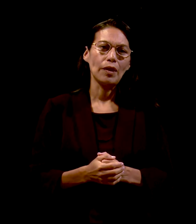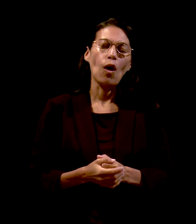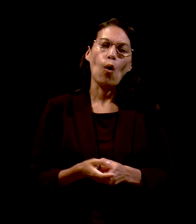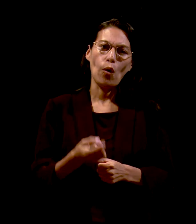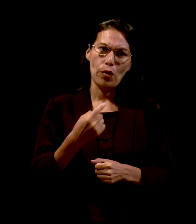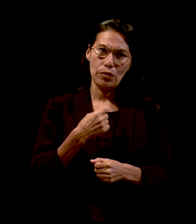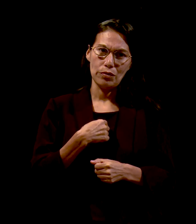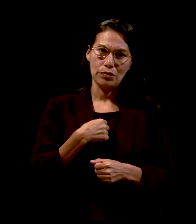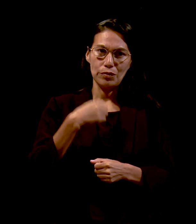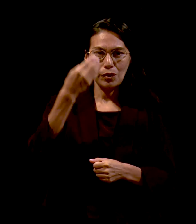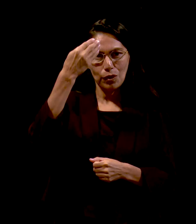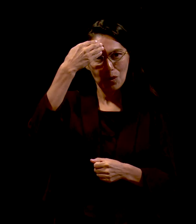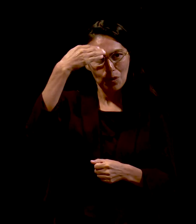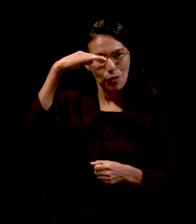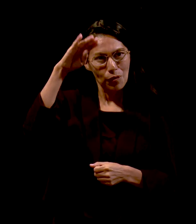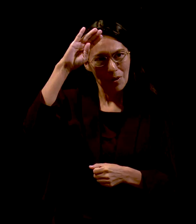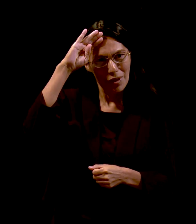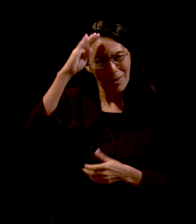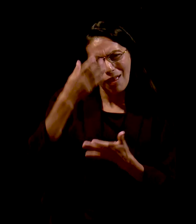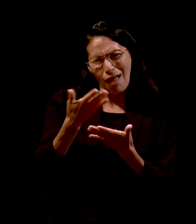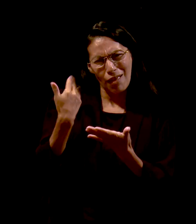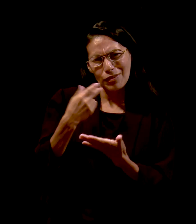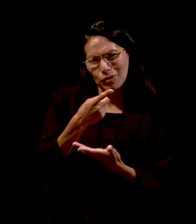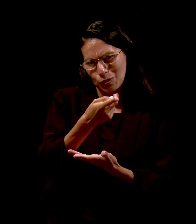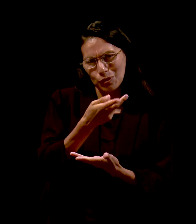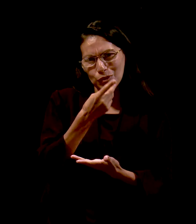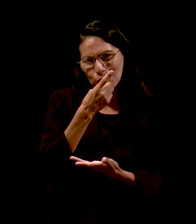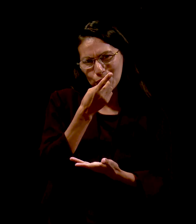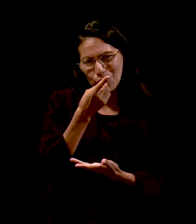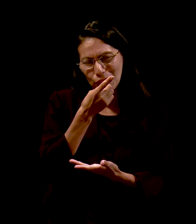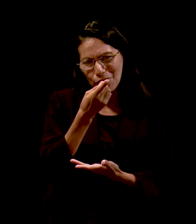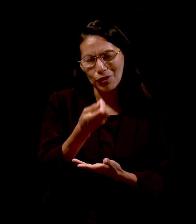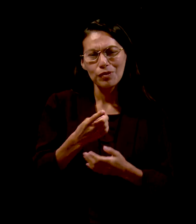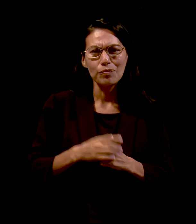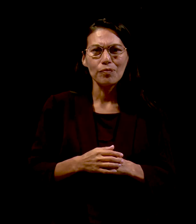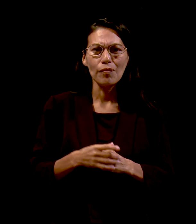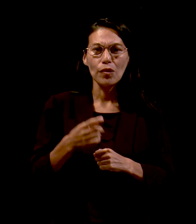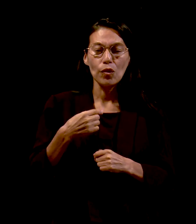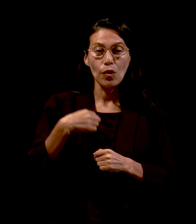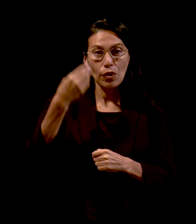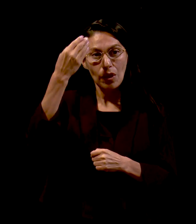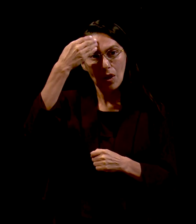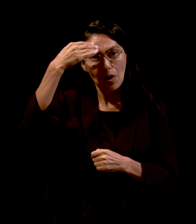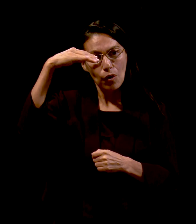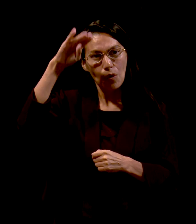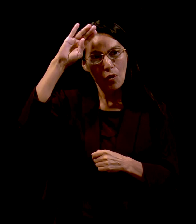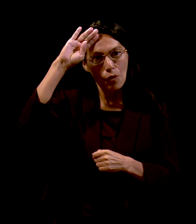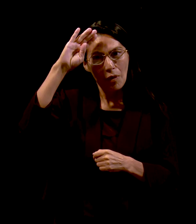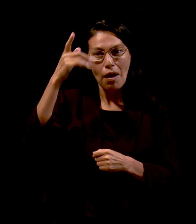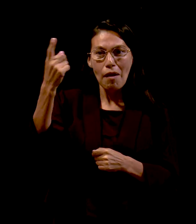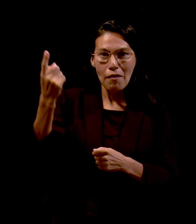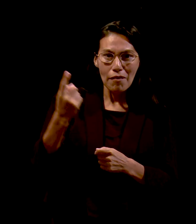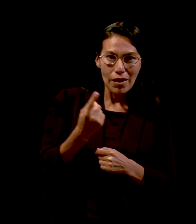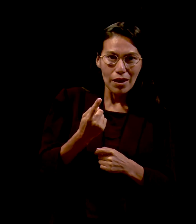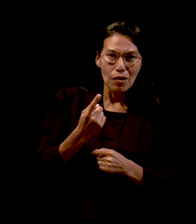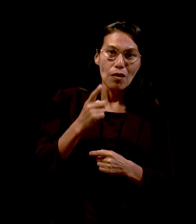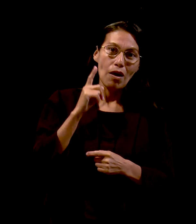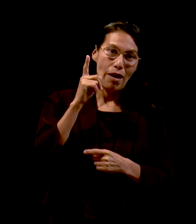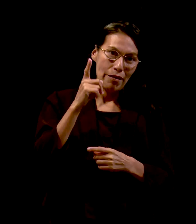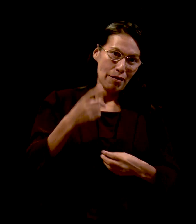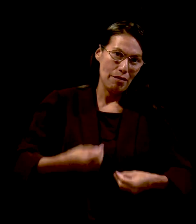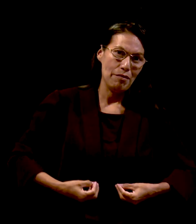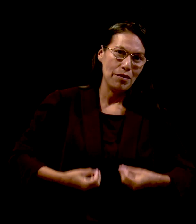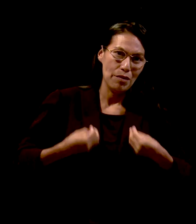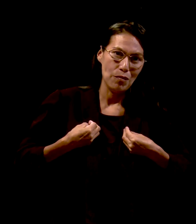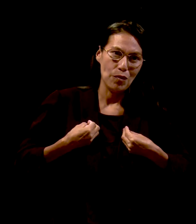ok pastor soy cubana como usted lo dijo vengo de cuba por supuesto y vivo allá así que debemos regresar